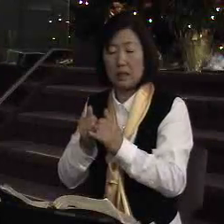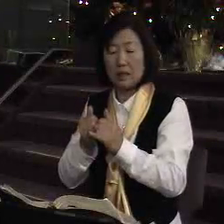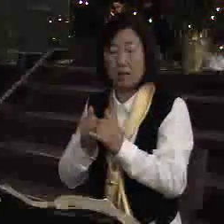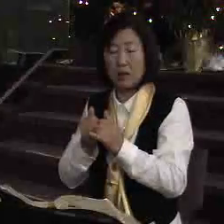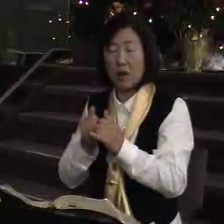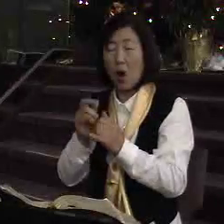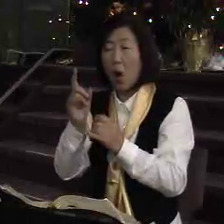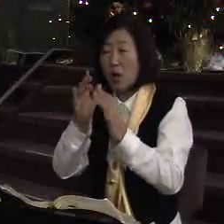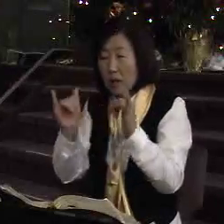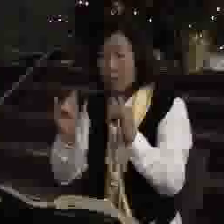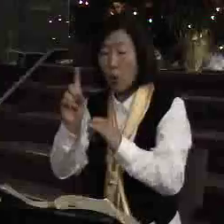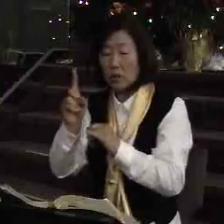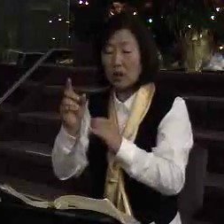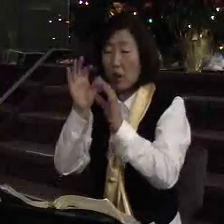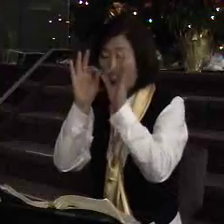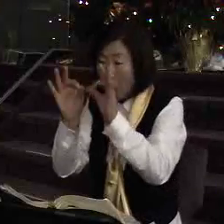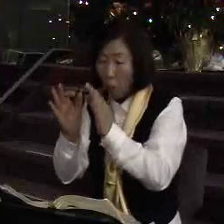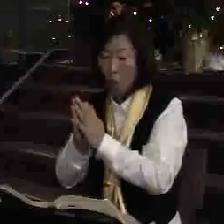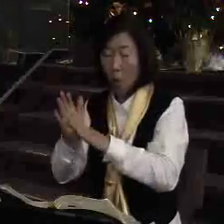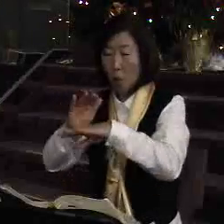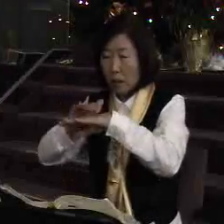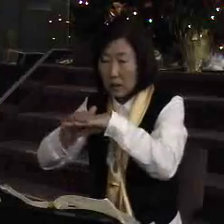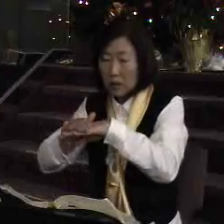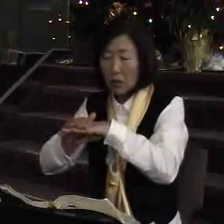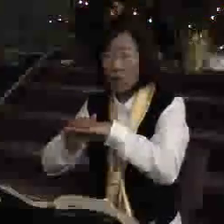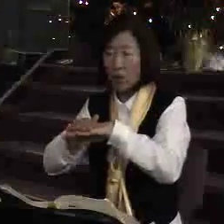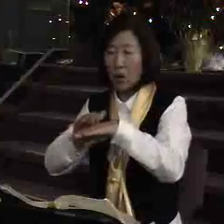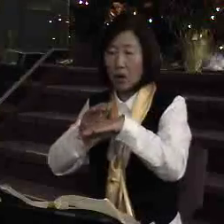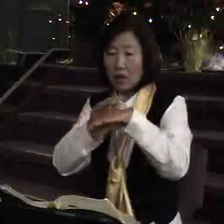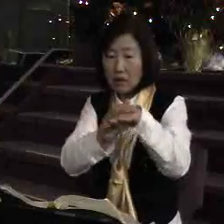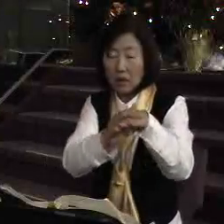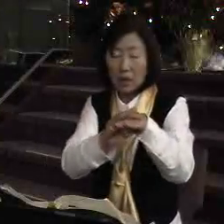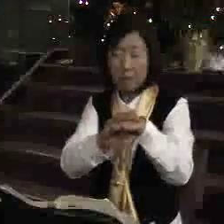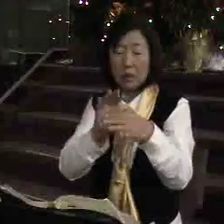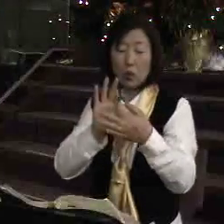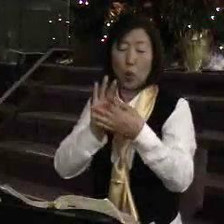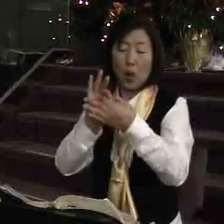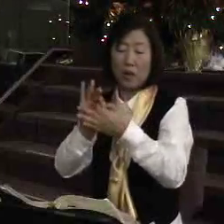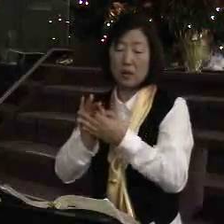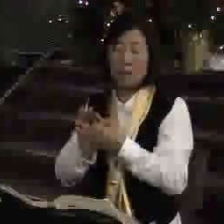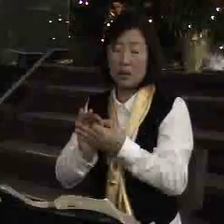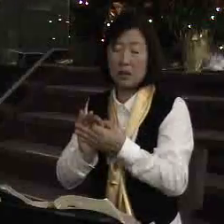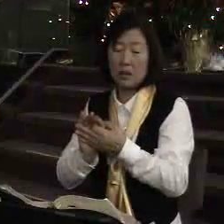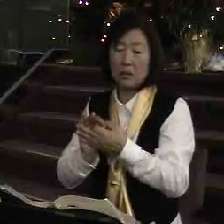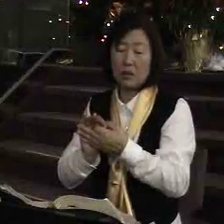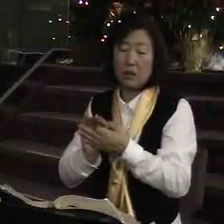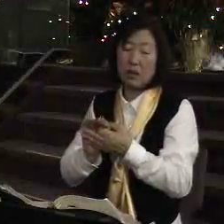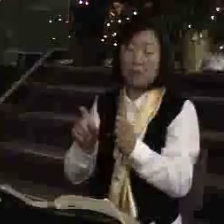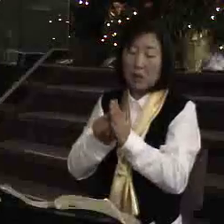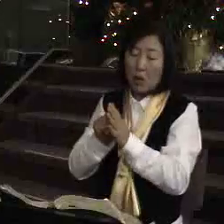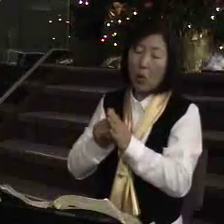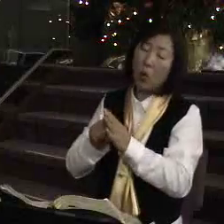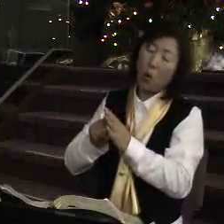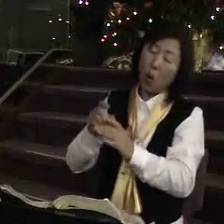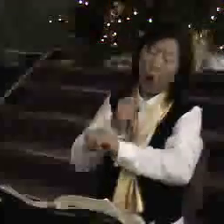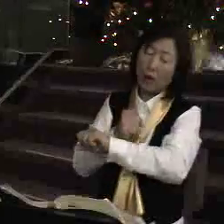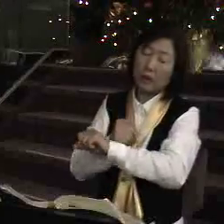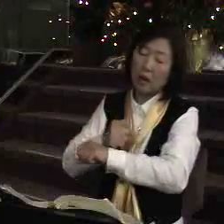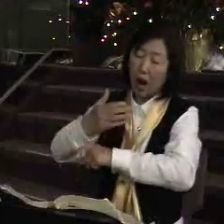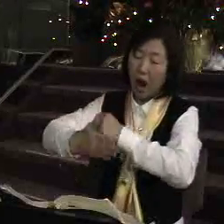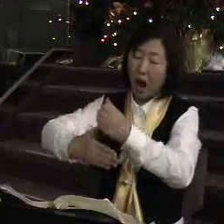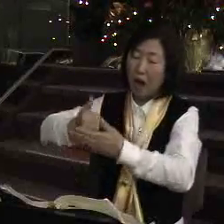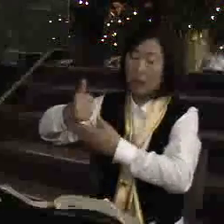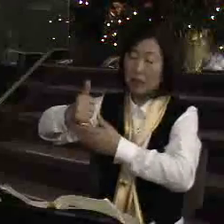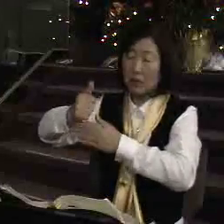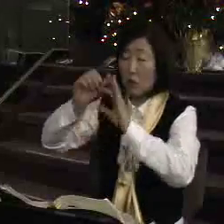해서든지 보고 만지고 이렇게 탄저블한 터치할 수 있는 것을 통해서만 자꾸 믿으려고 하는 경향을 하나님께서